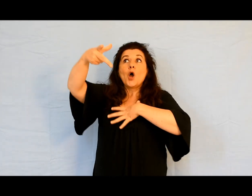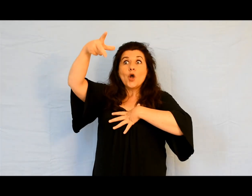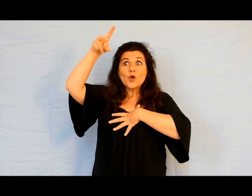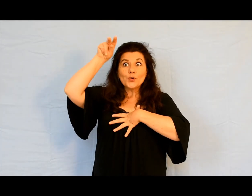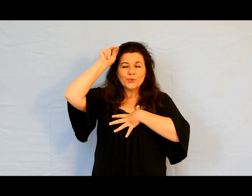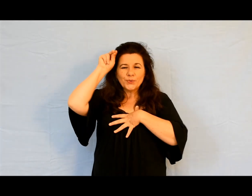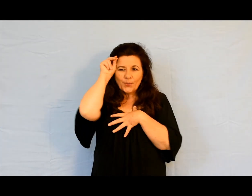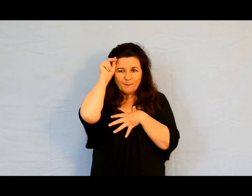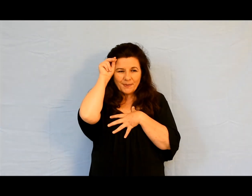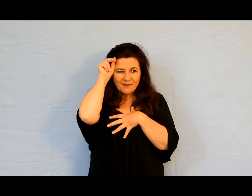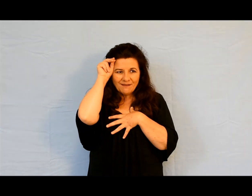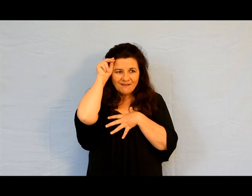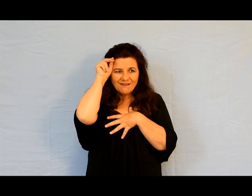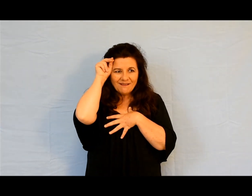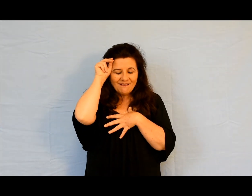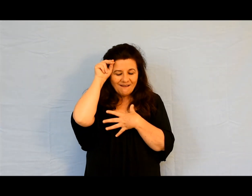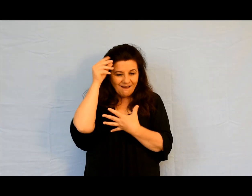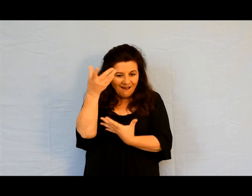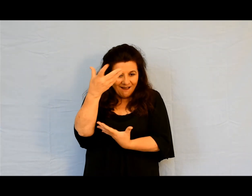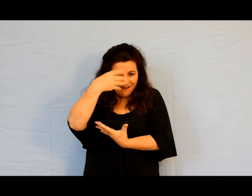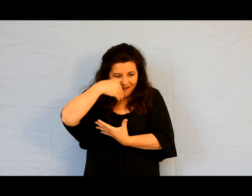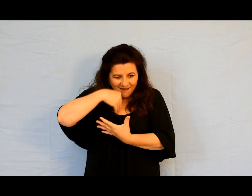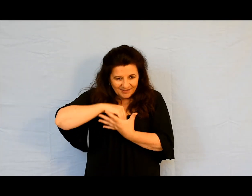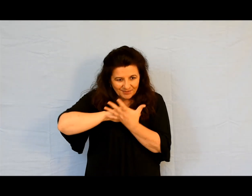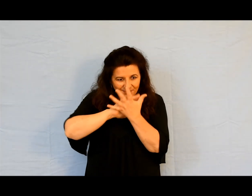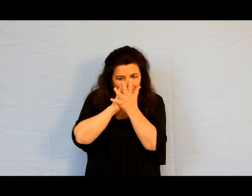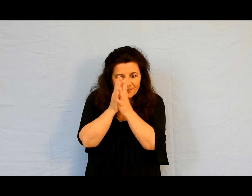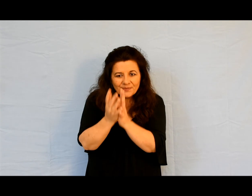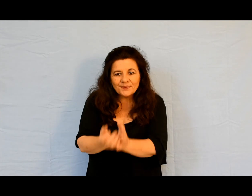Il porte du fruit à raison de 100